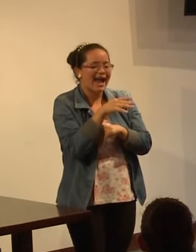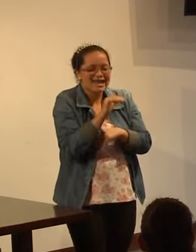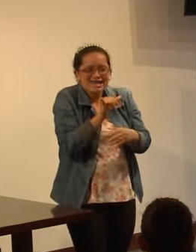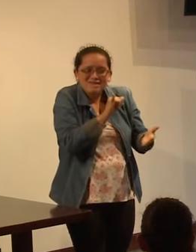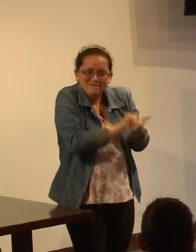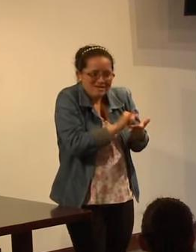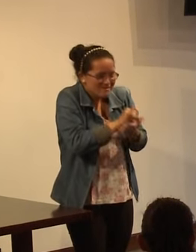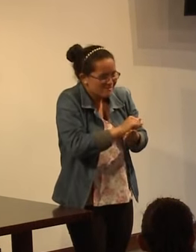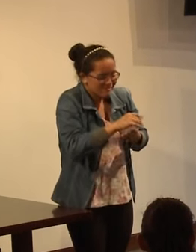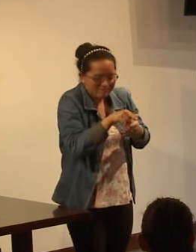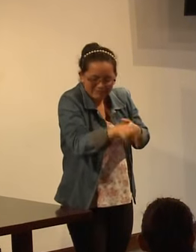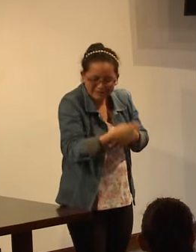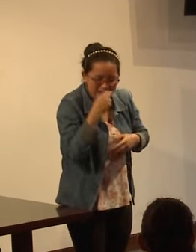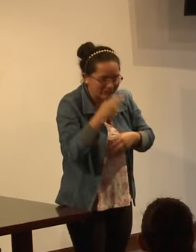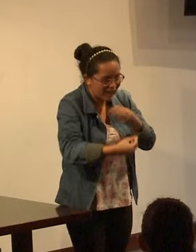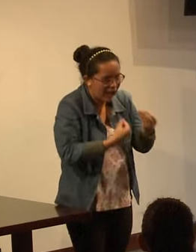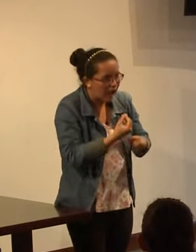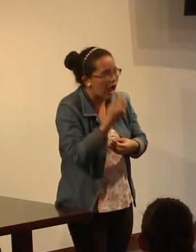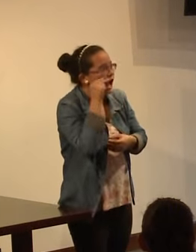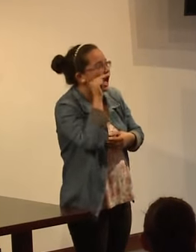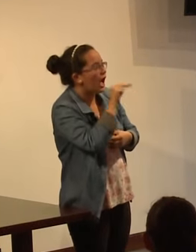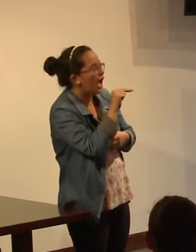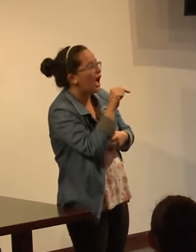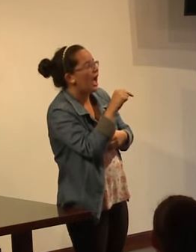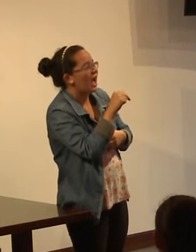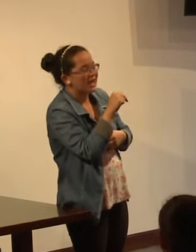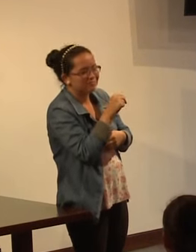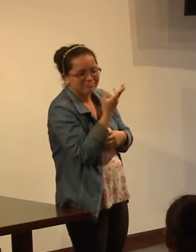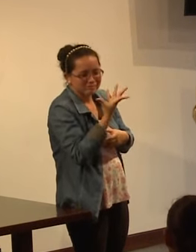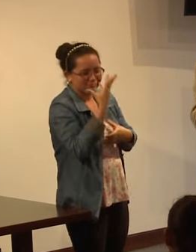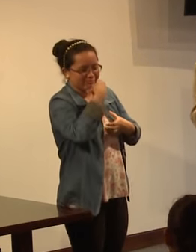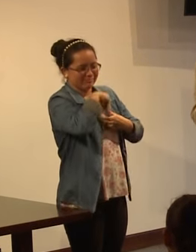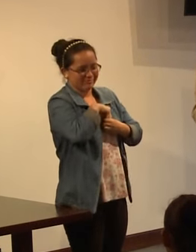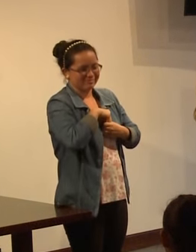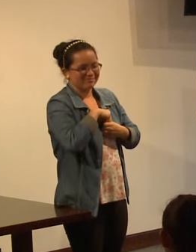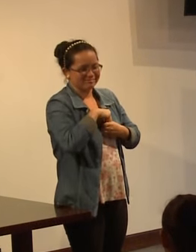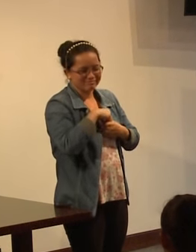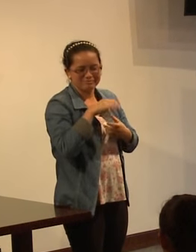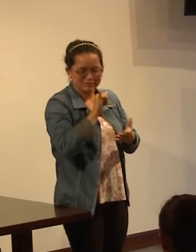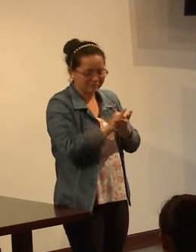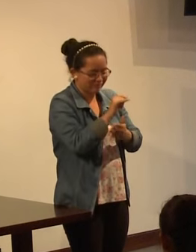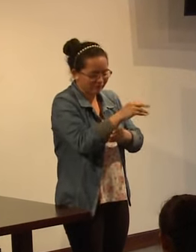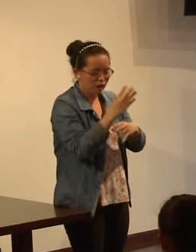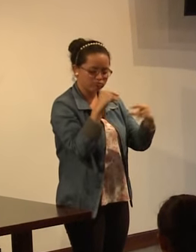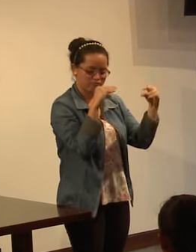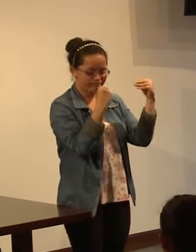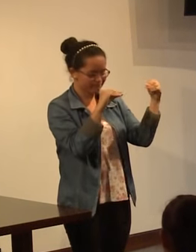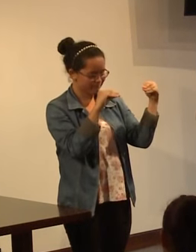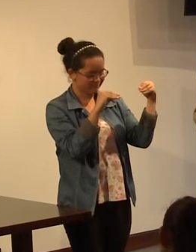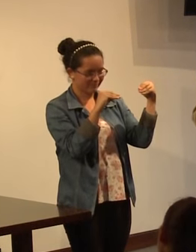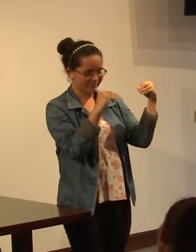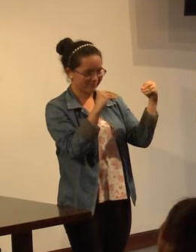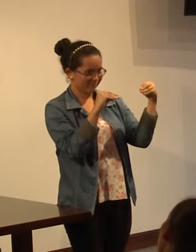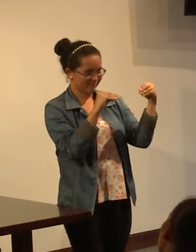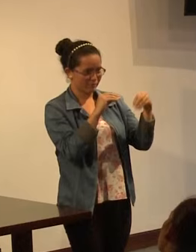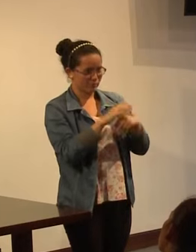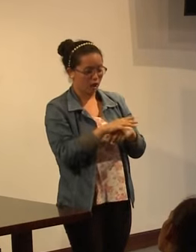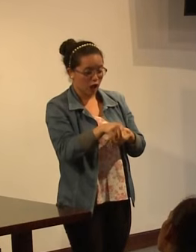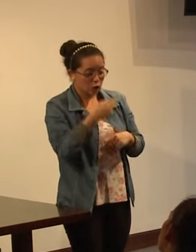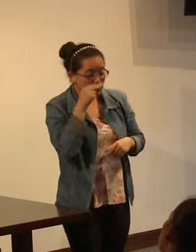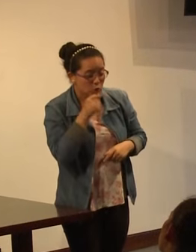muñecos en un ejercicio que es del teatro, de los títeres, de todas unas tradiciones milenarias de la humanidad. Pero a él, ¿quién le dijo que tenía que hacer